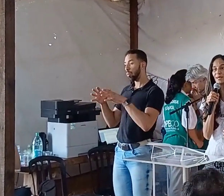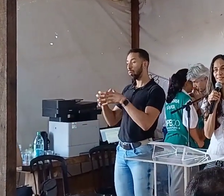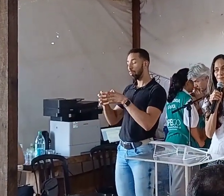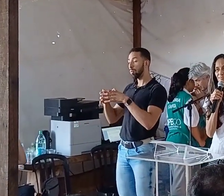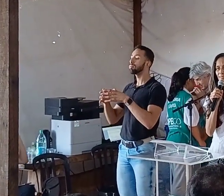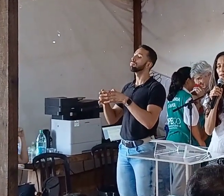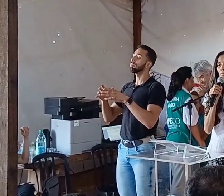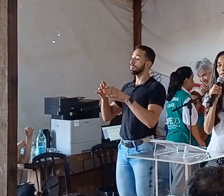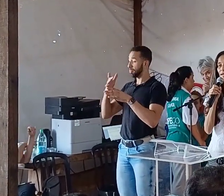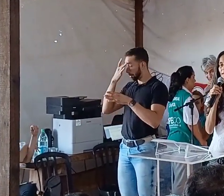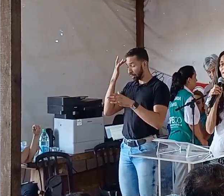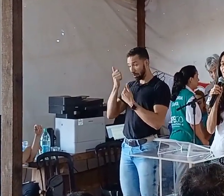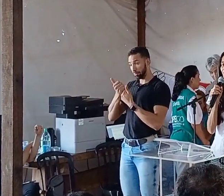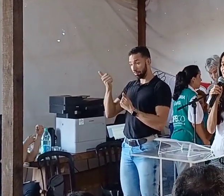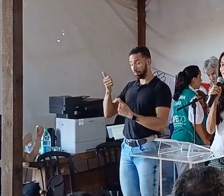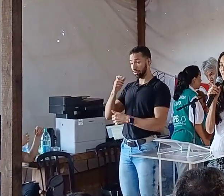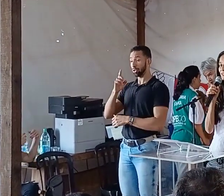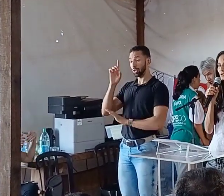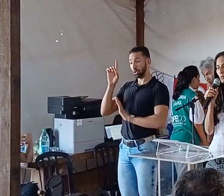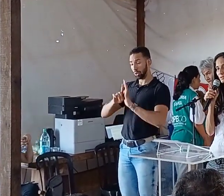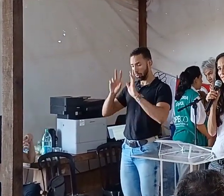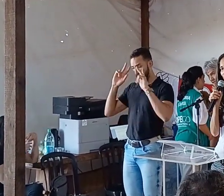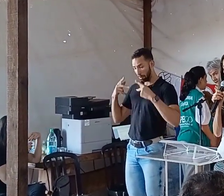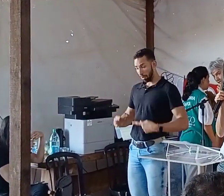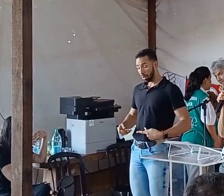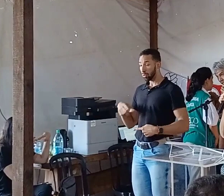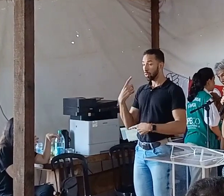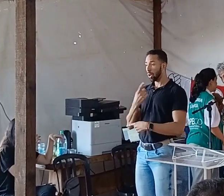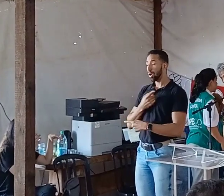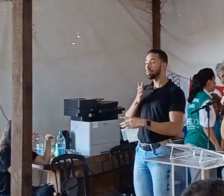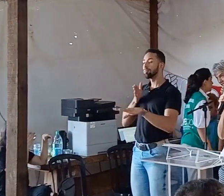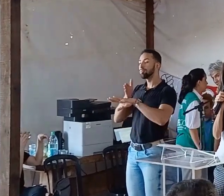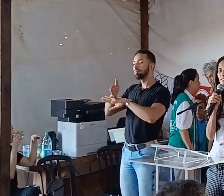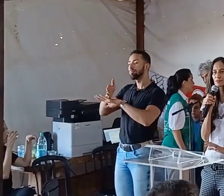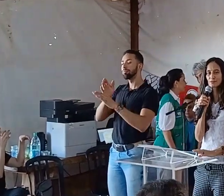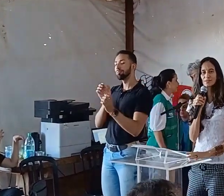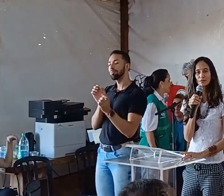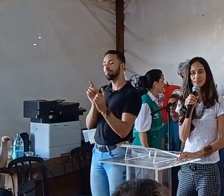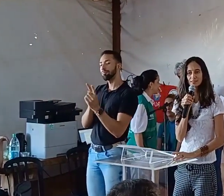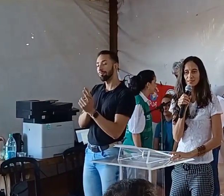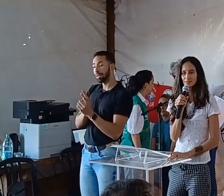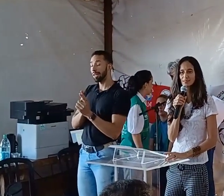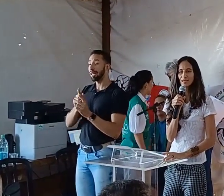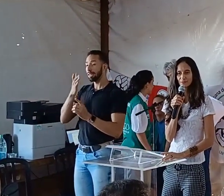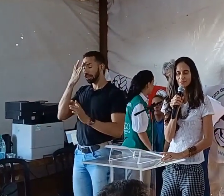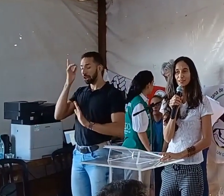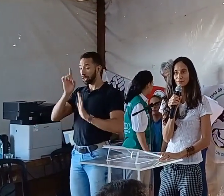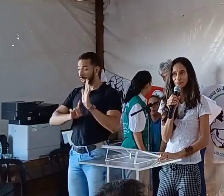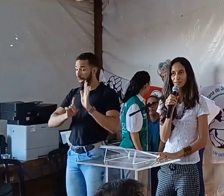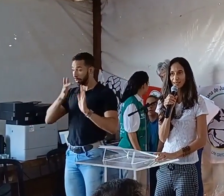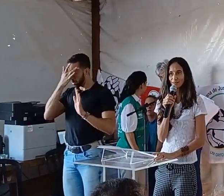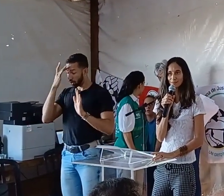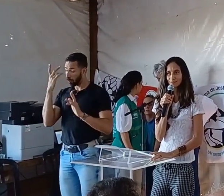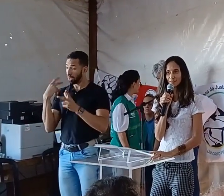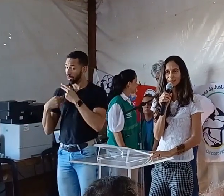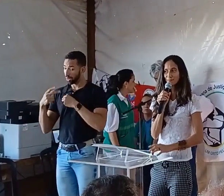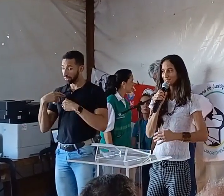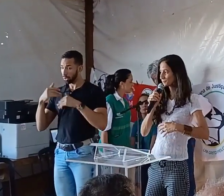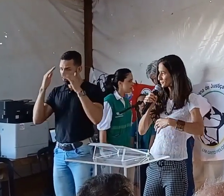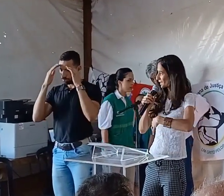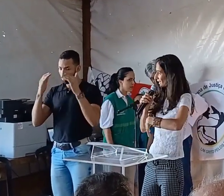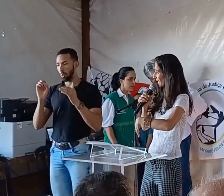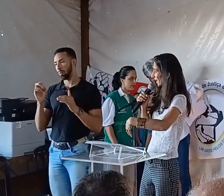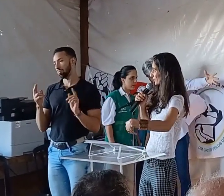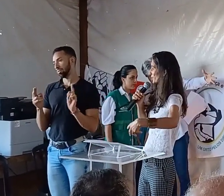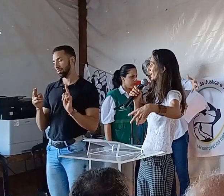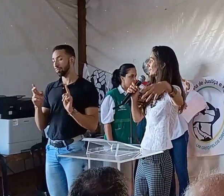direitos humanos para ir fazer a escuta se os direitos dos adolescentes estavam sendo violados.